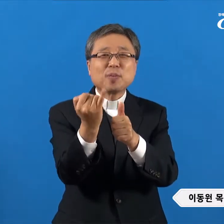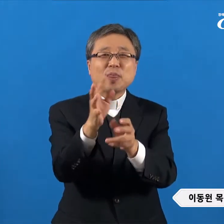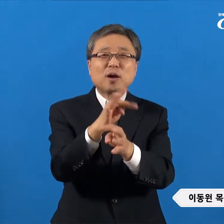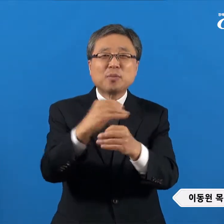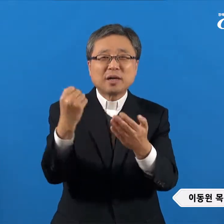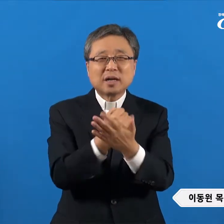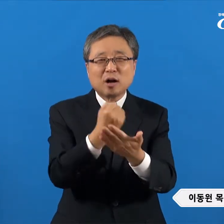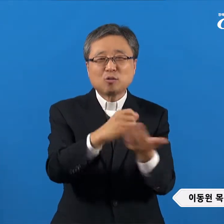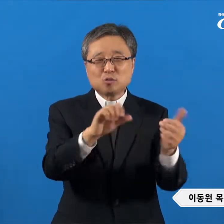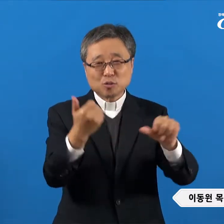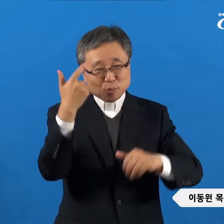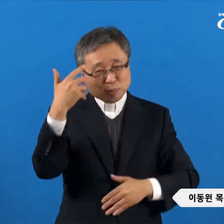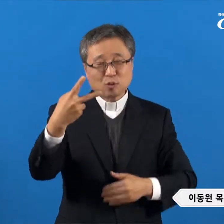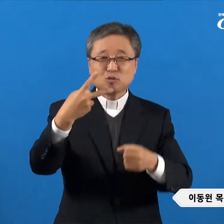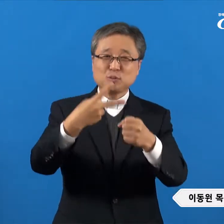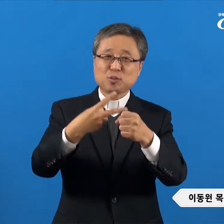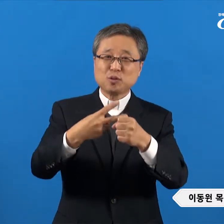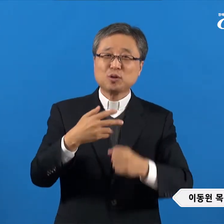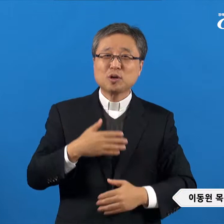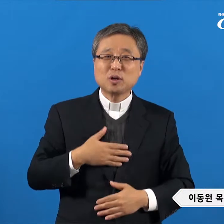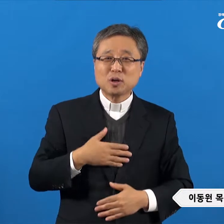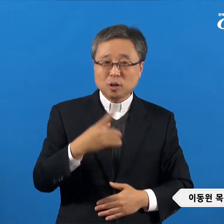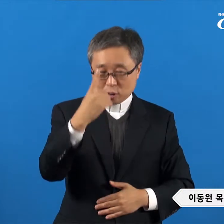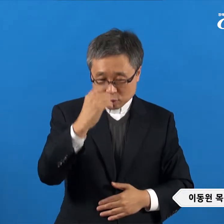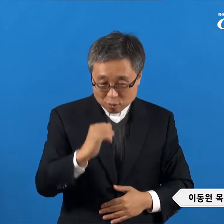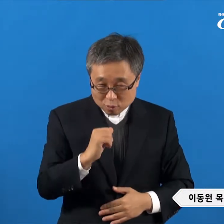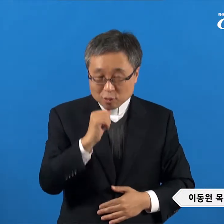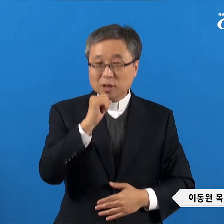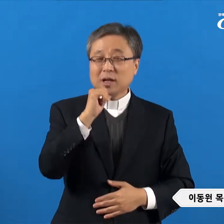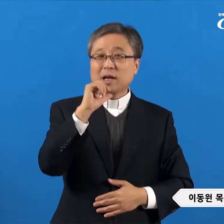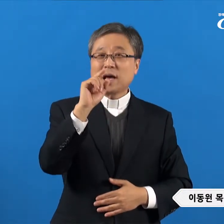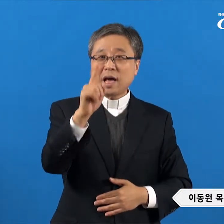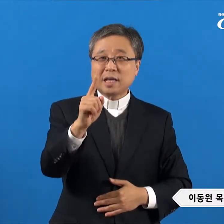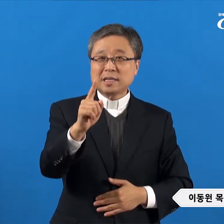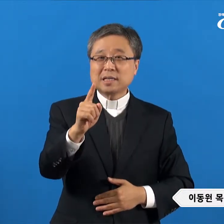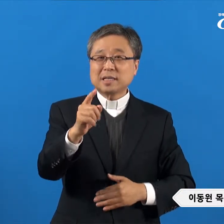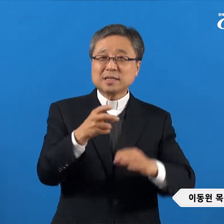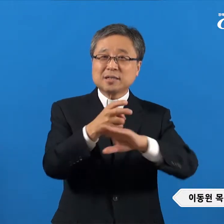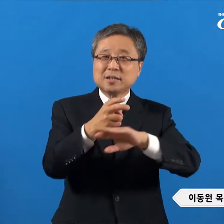안타까운 죽음이겠어요. 두 번째, 졸다가 한 정거장 더 오는 바람에 죽은 사람.